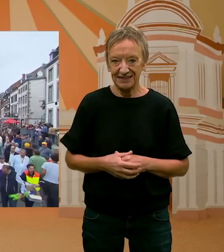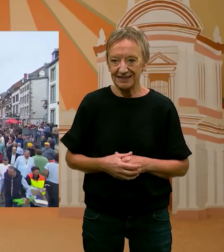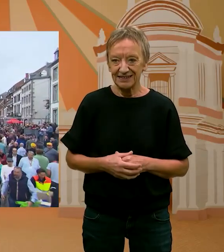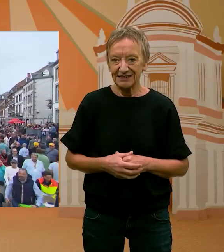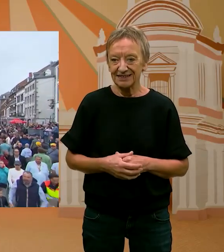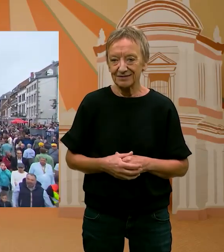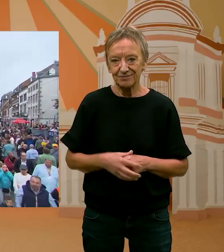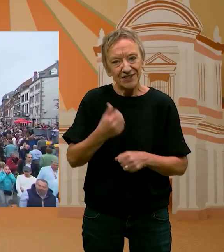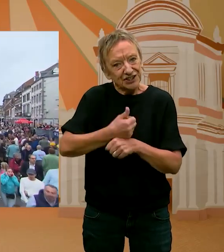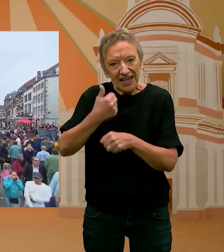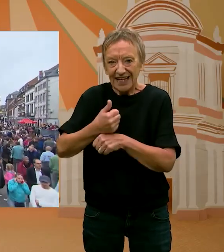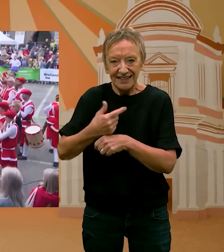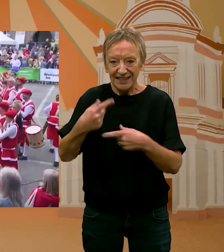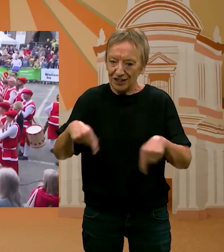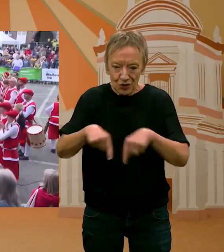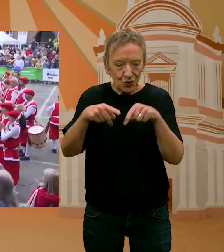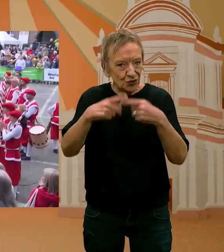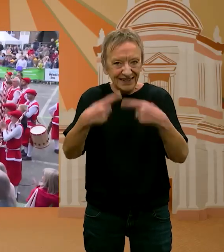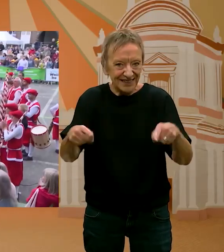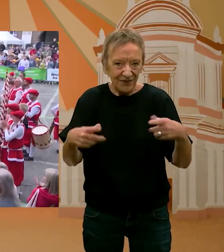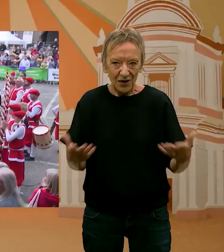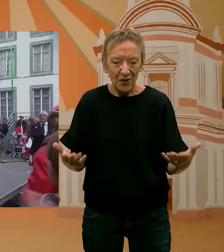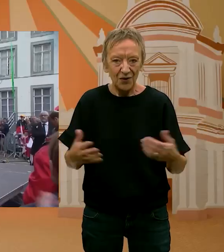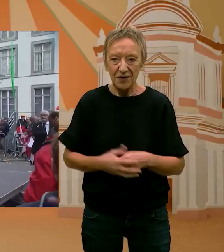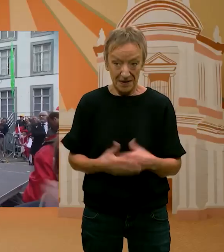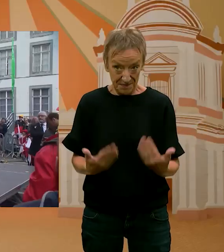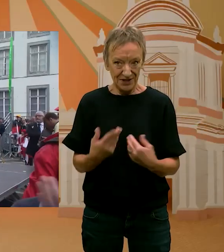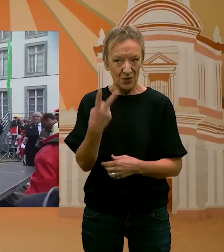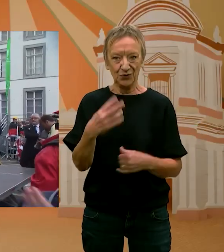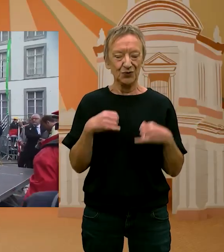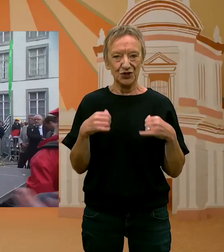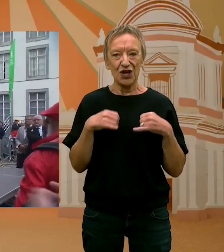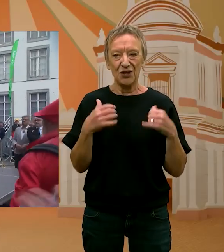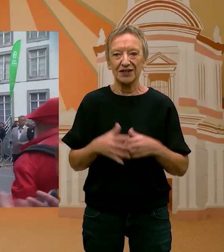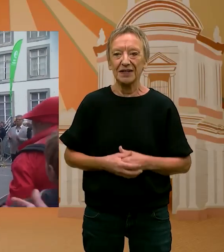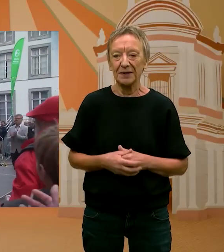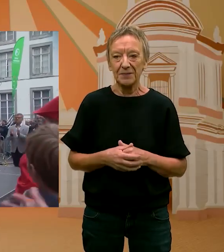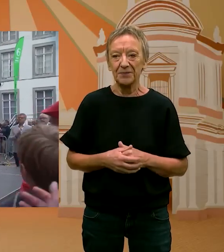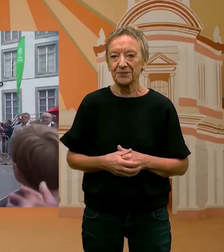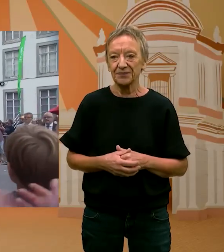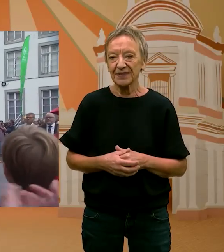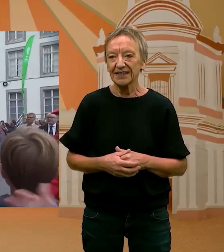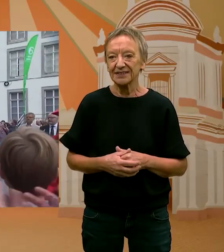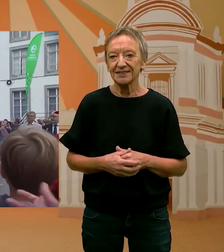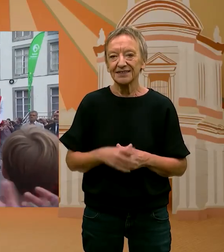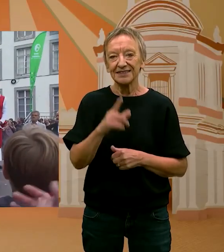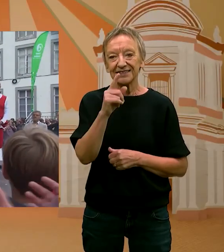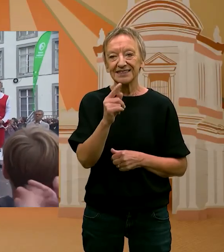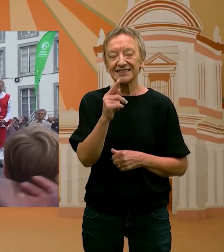histoire. Et cette fois-ci, c'est 2 jeunes. Je vois dans le public qu'il y a Thierry qui a les larmes aux yeux. Ah oui, hein, le grand-père. Ah